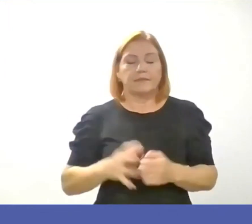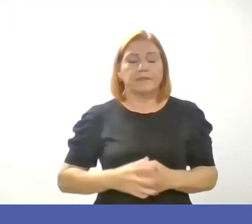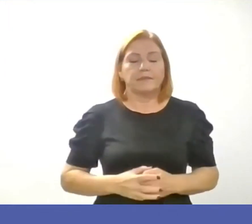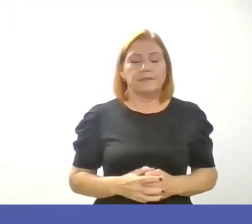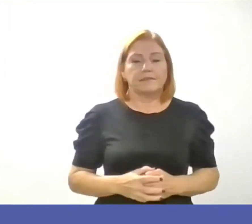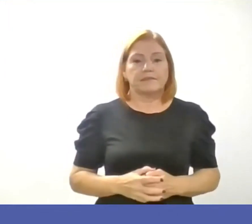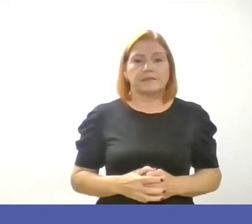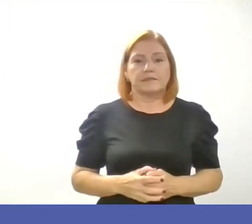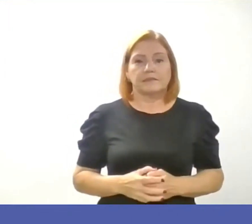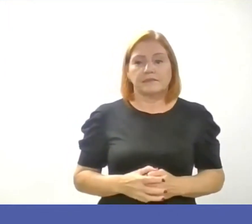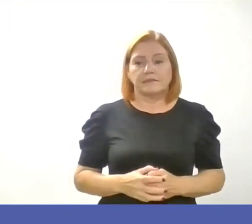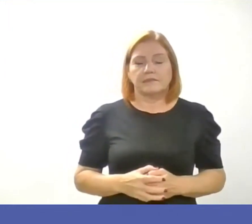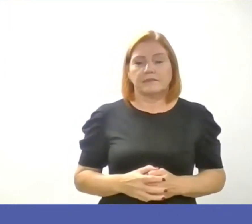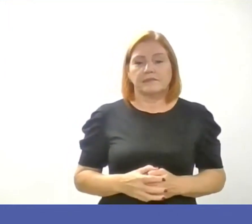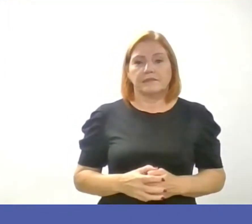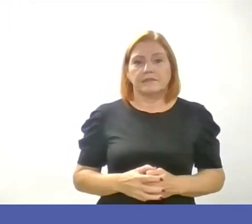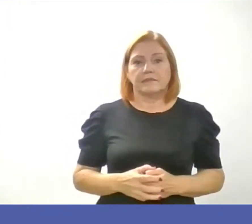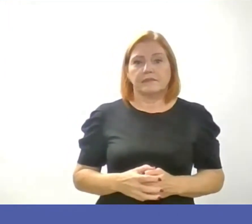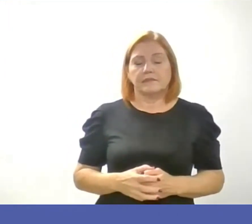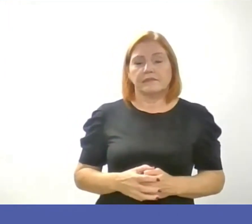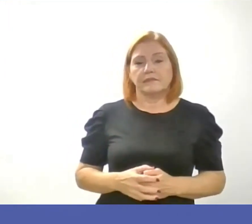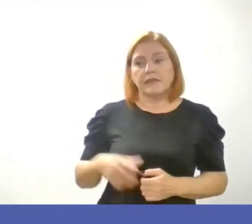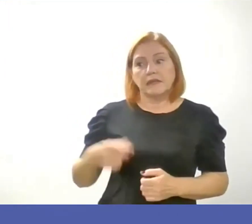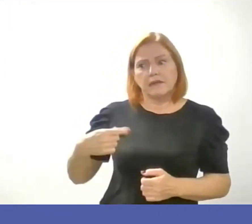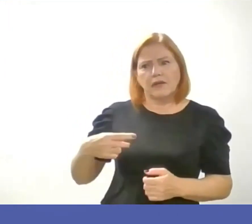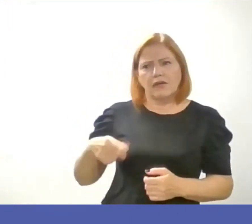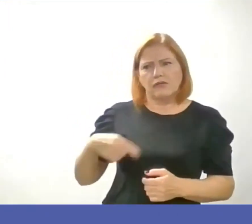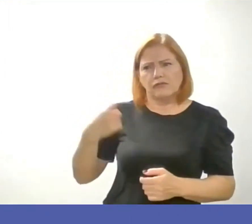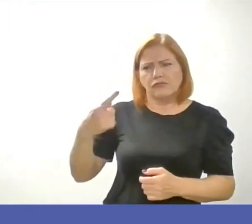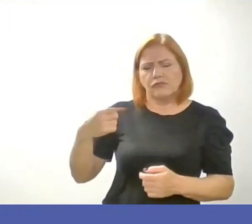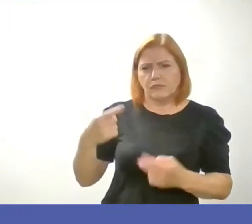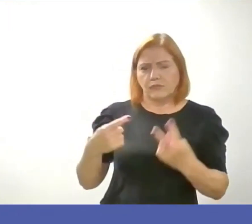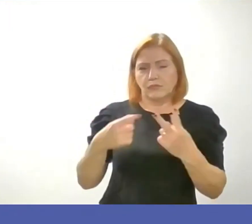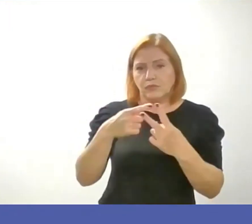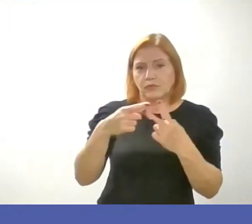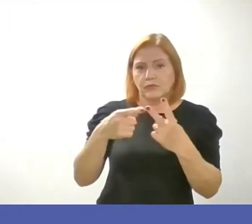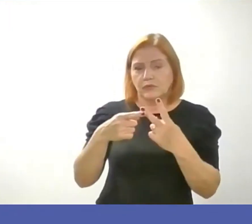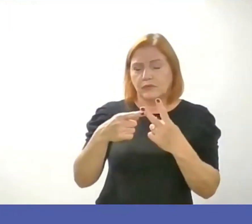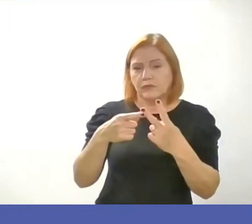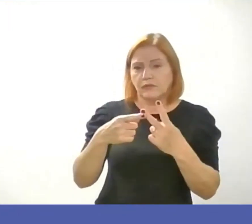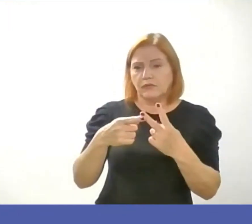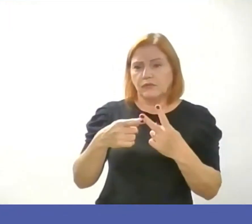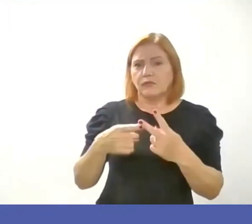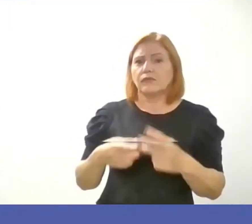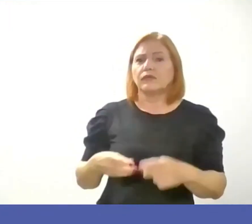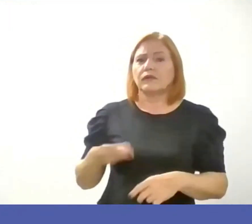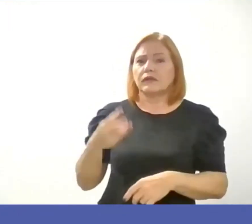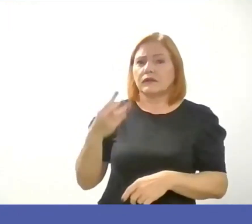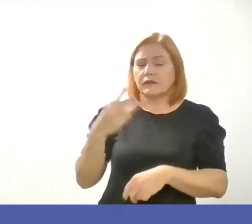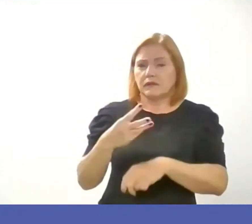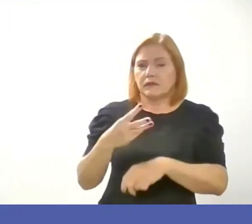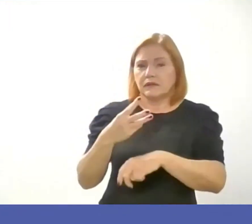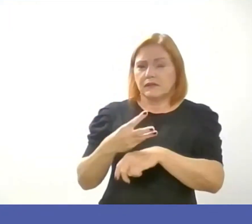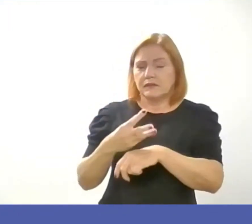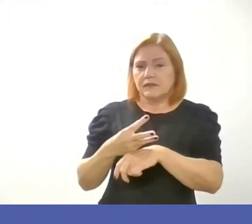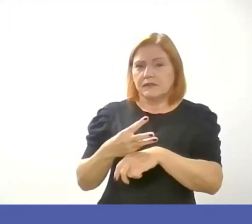pela terceira hora, já a segunda turma, viu na praça outro que estava desaparecido. Então, a hora zero